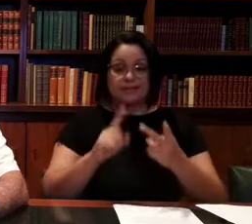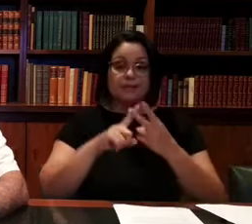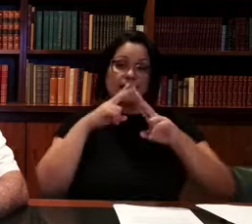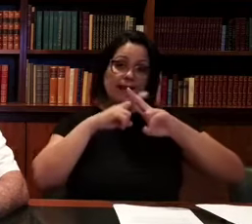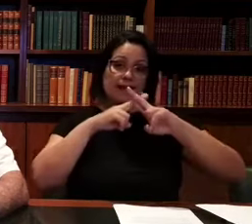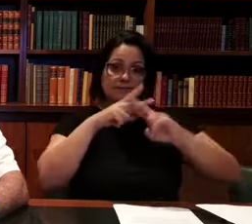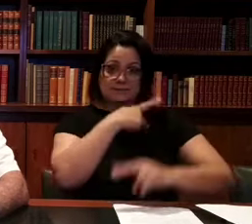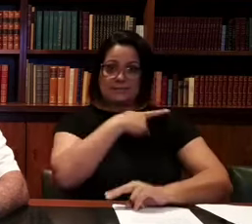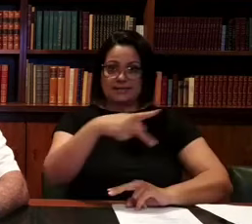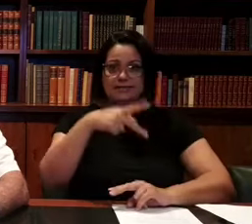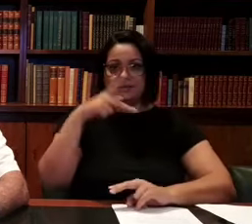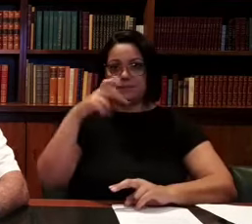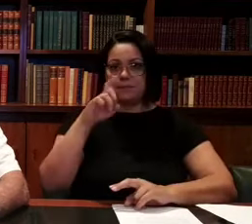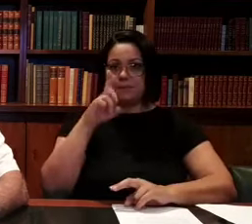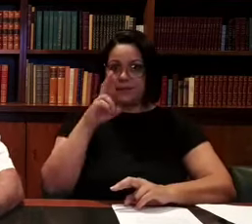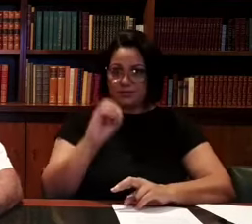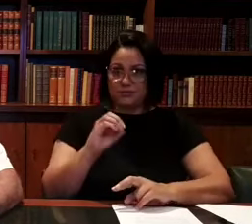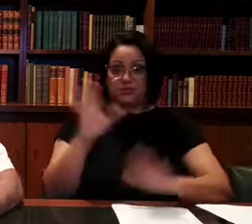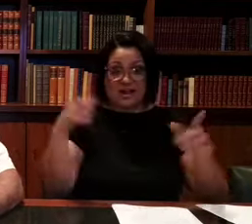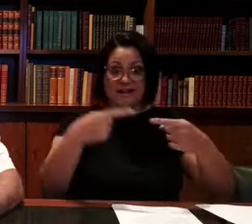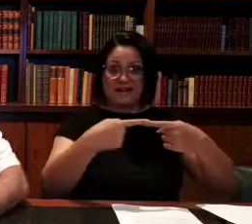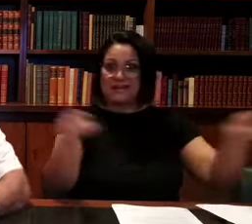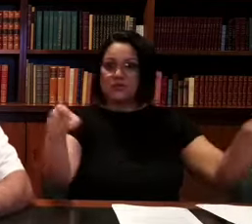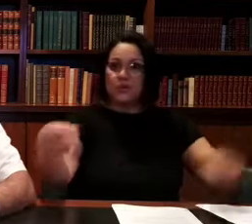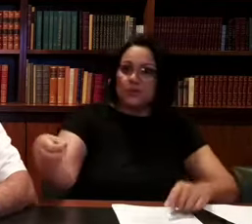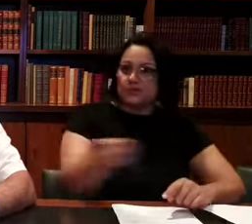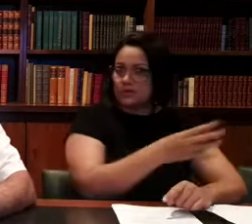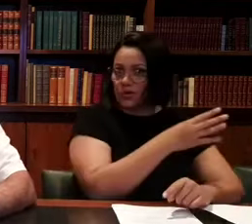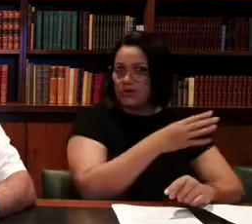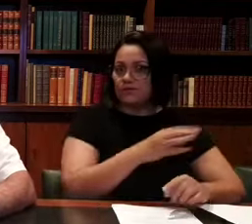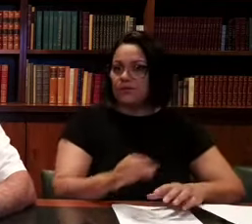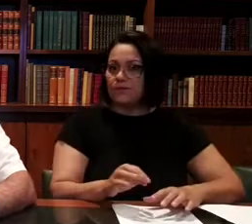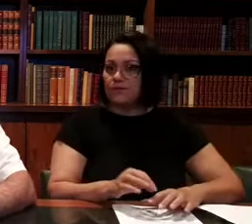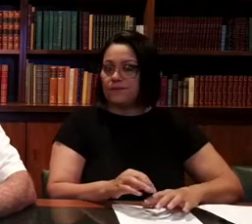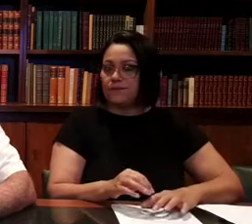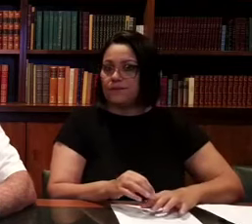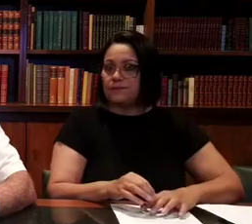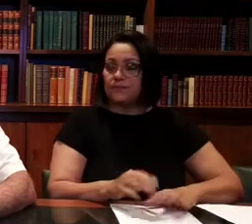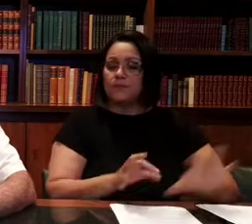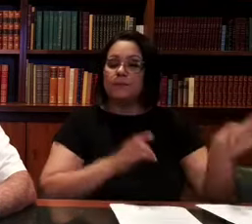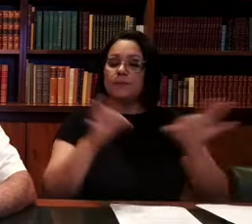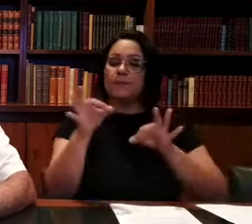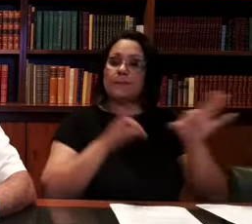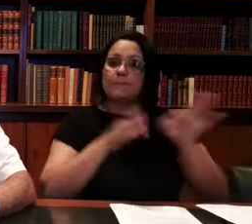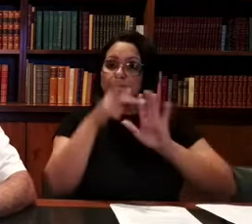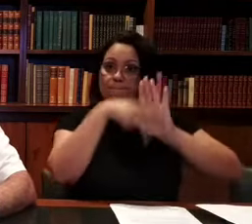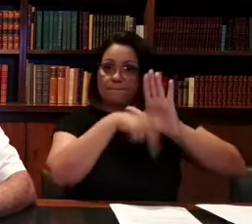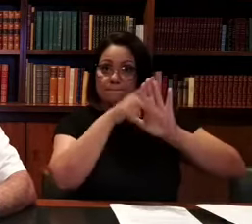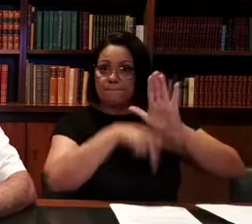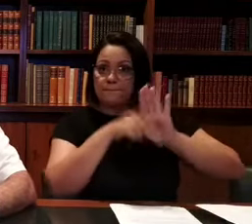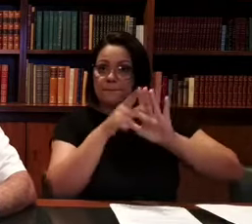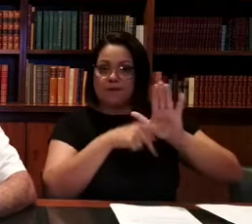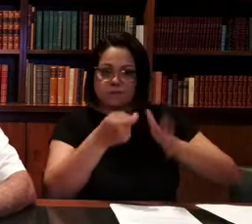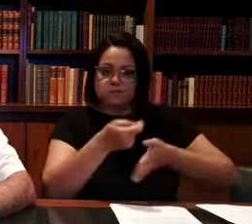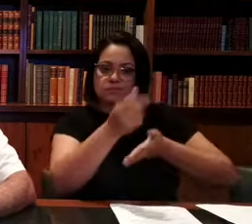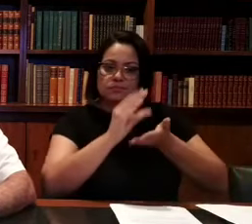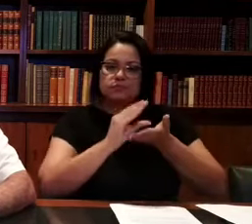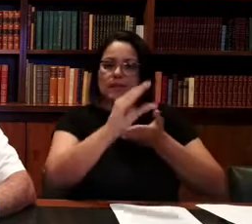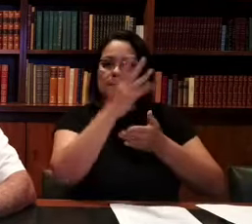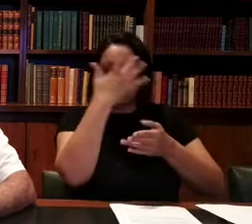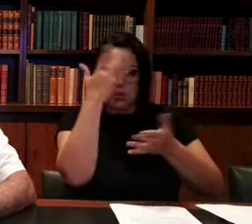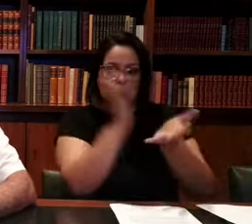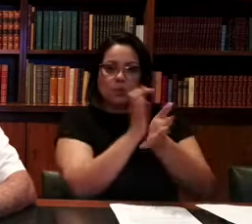Econômica Federal lançamos aqui um novo e o povo não projeto para beneficiar o